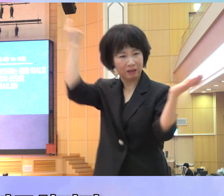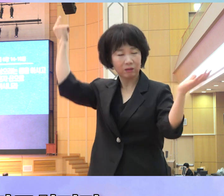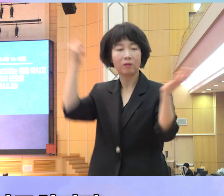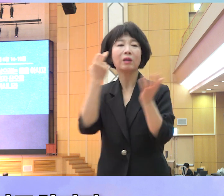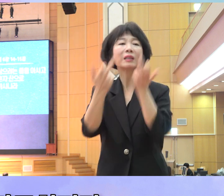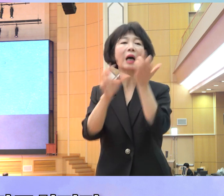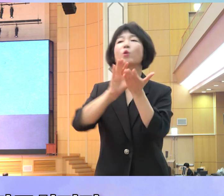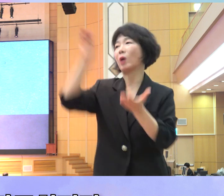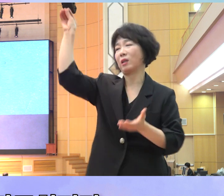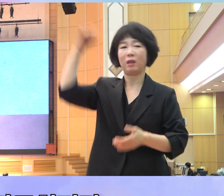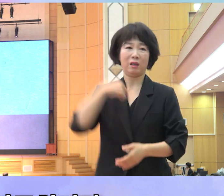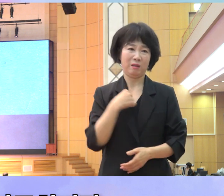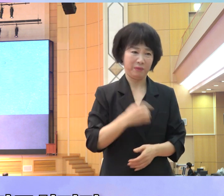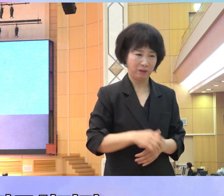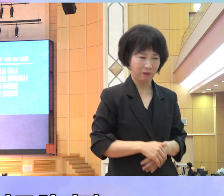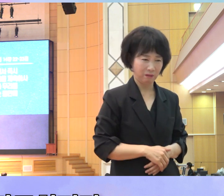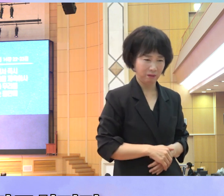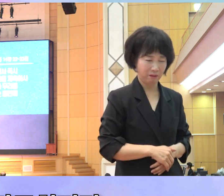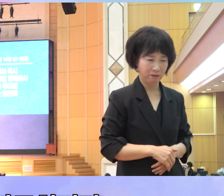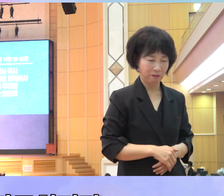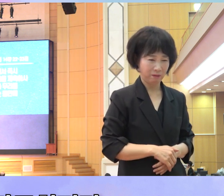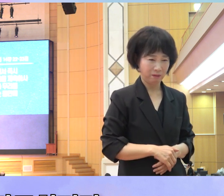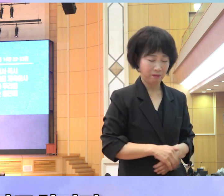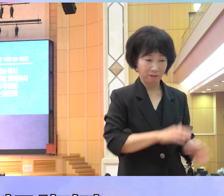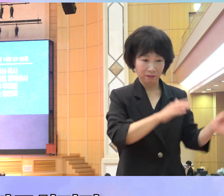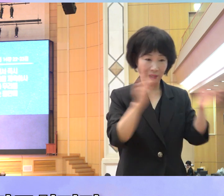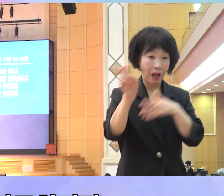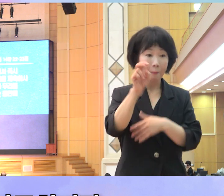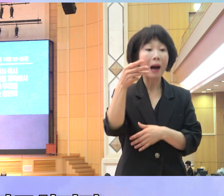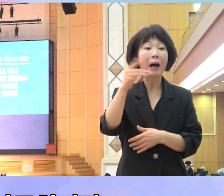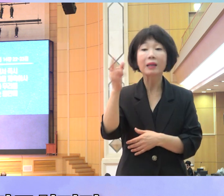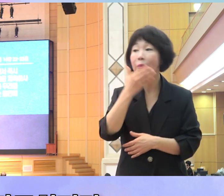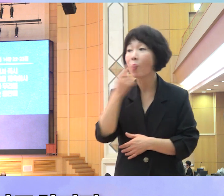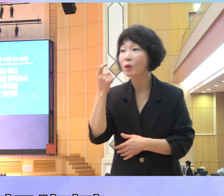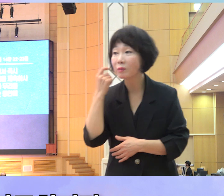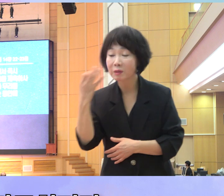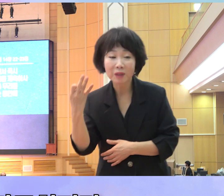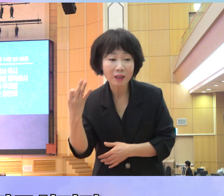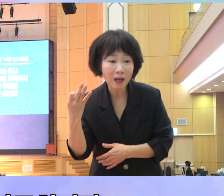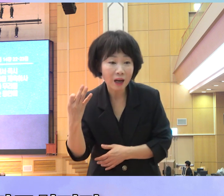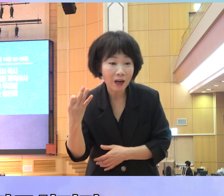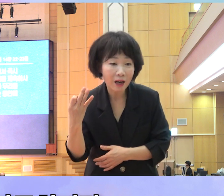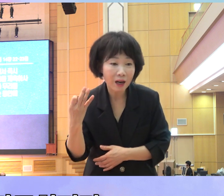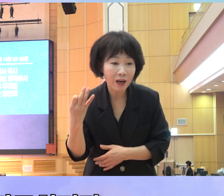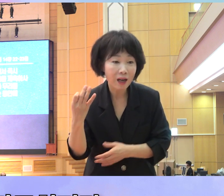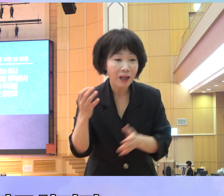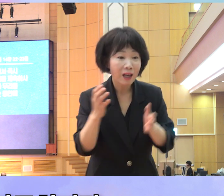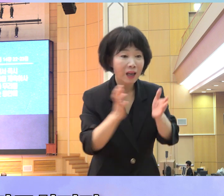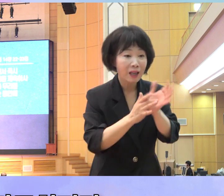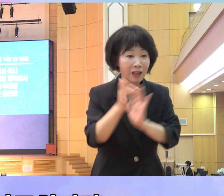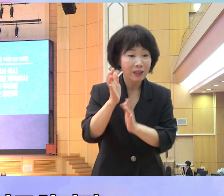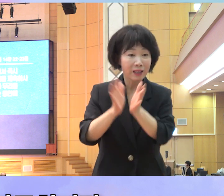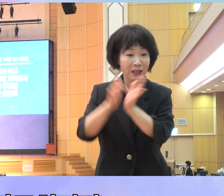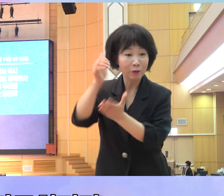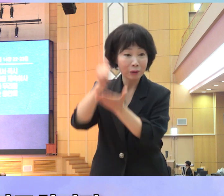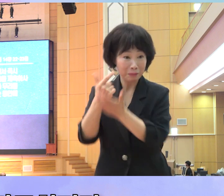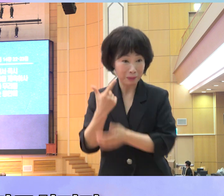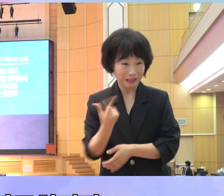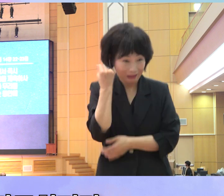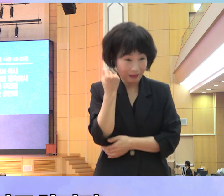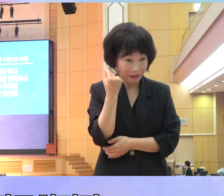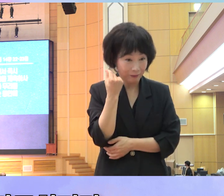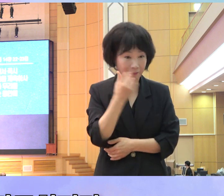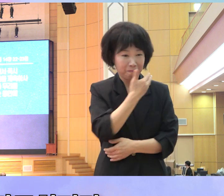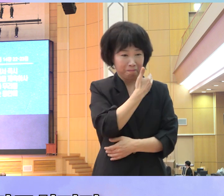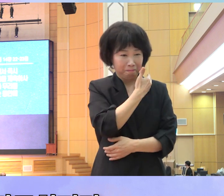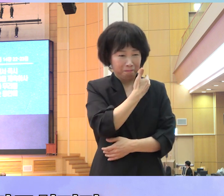똑같은 말씀이 마태복음 14장에 나와 있습니다. 마태복음 14장 22절부터 보니까 예수께서 즉시 제자들을 뭐